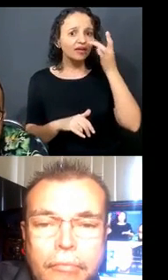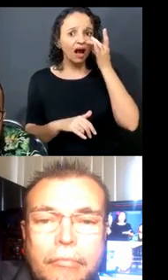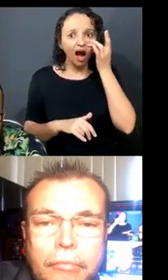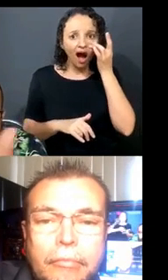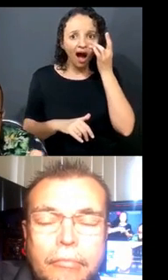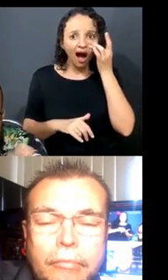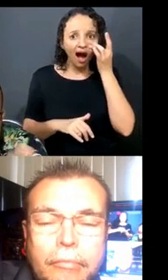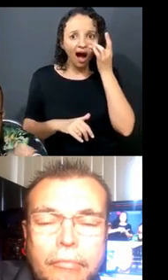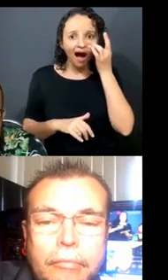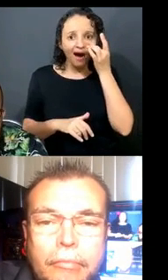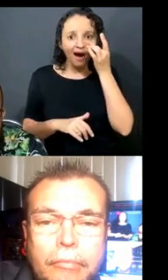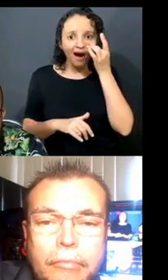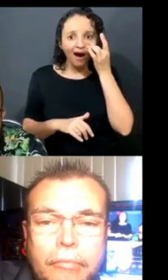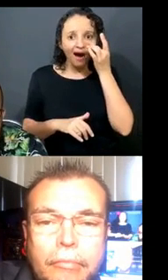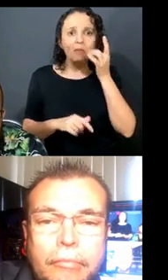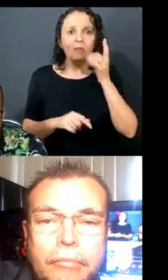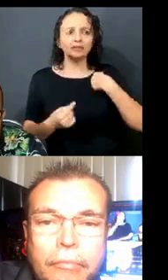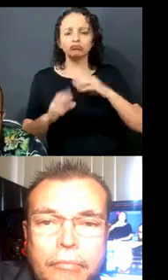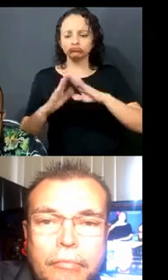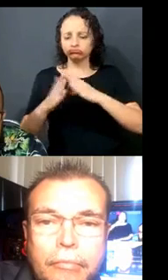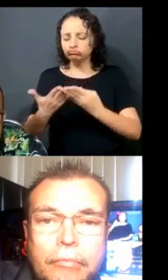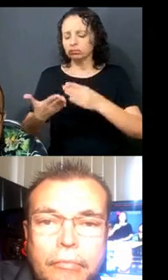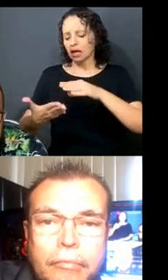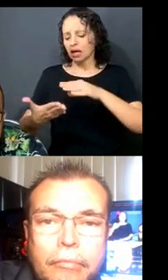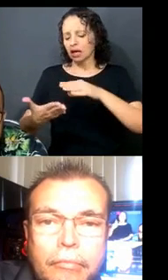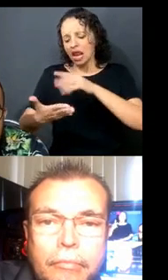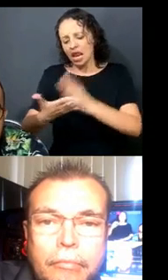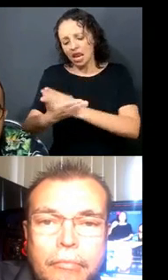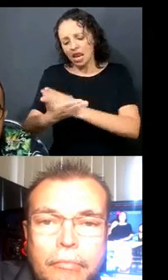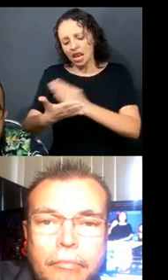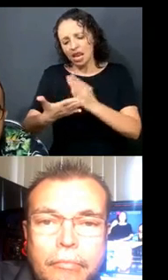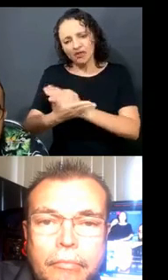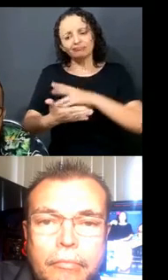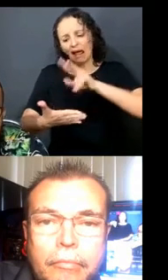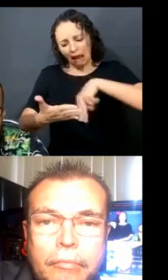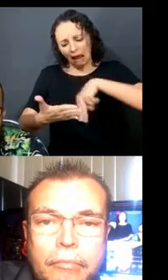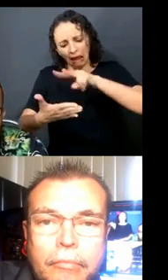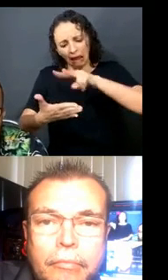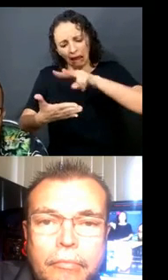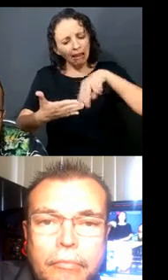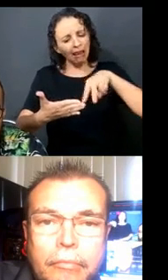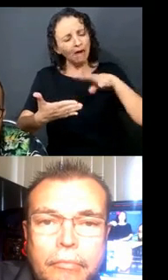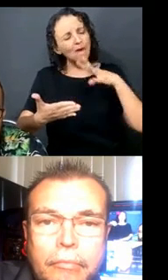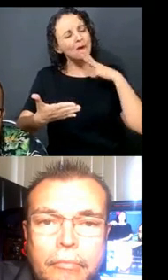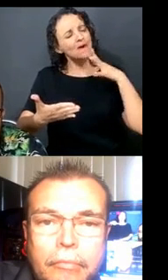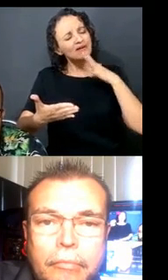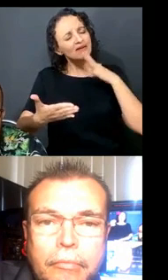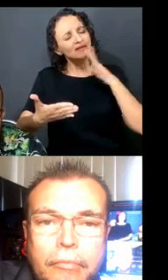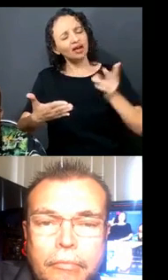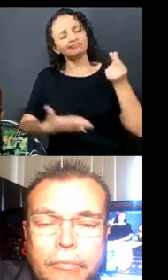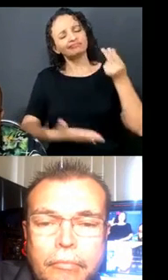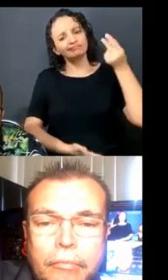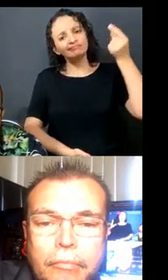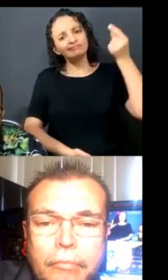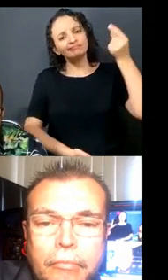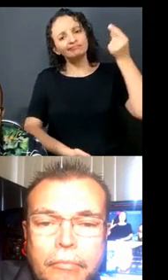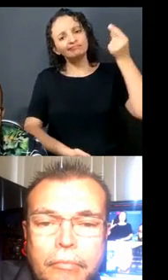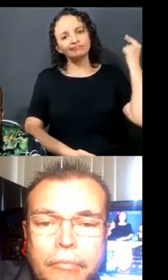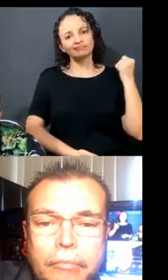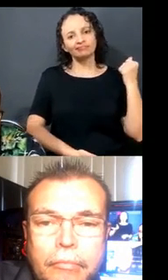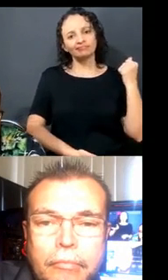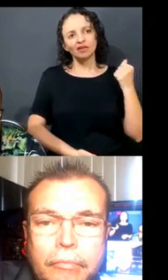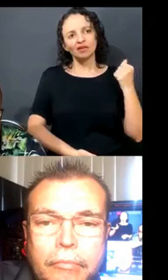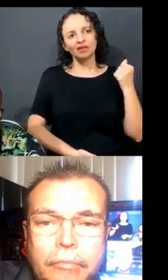o entendo, porque sempre eu faço leitura dele. Então, assim, às vezes a gente coloca algumas situações que vou ver